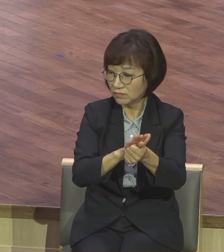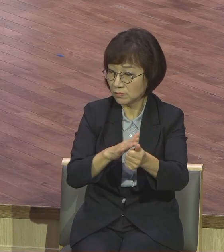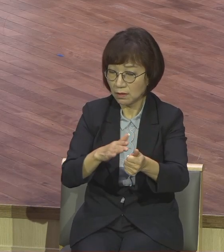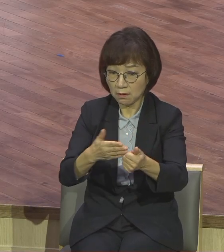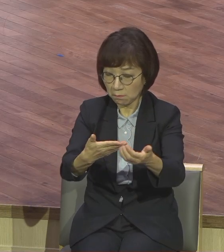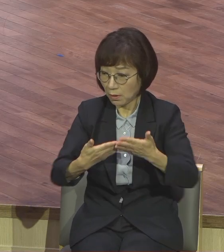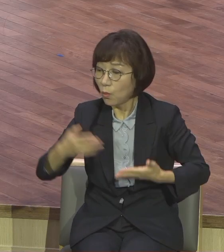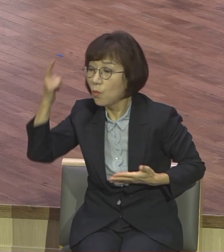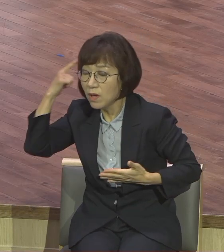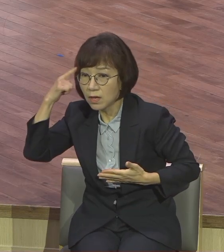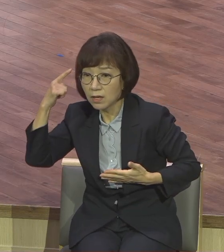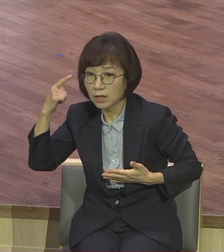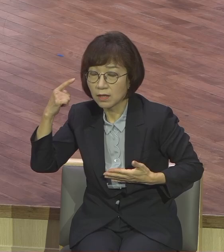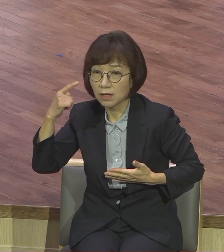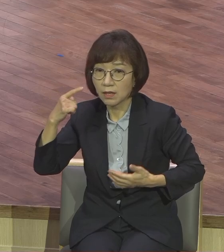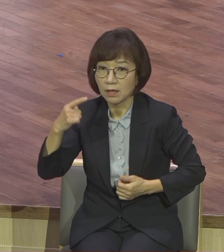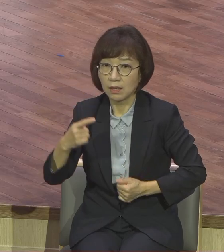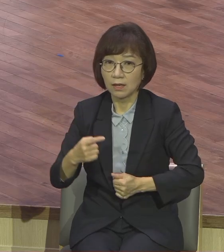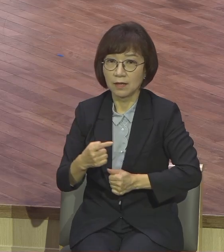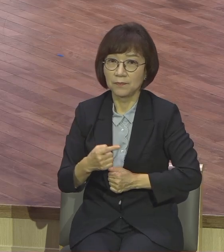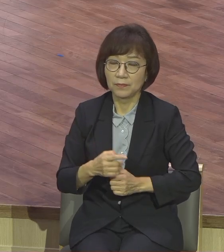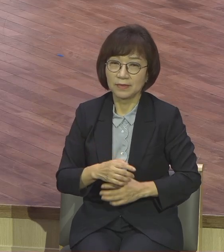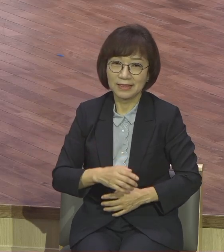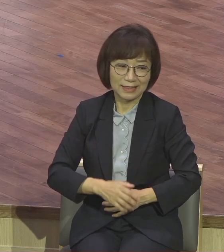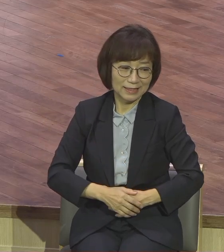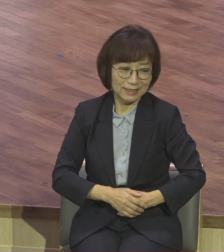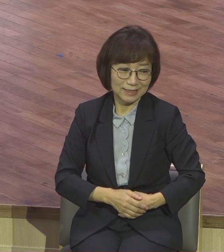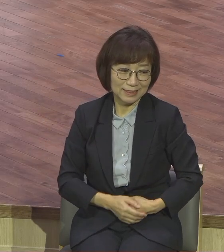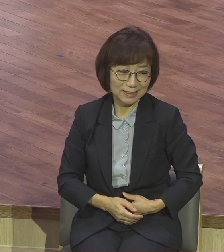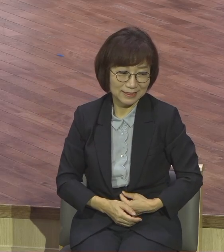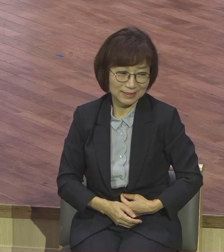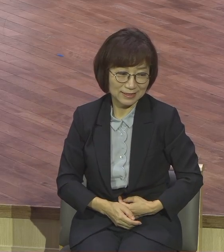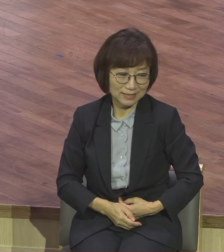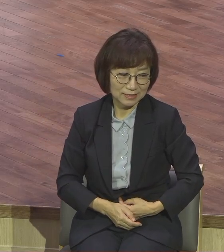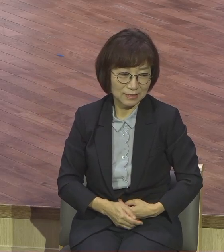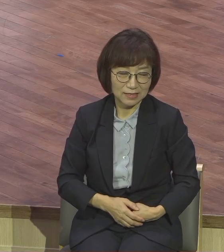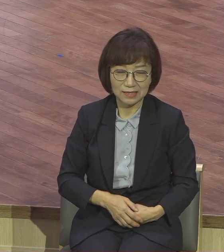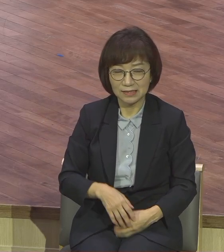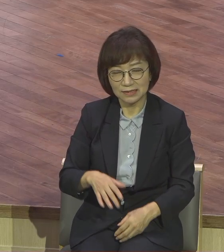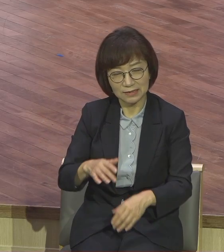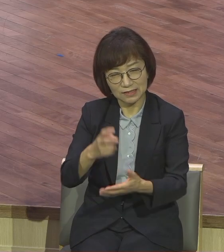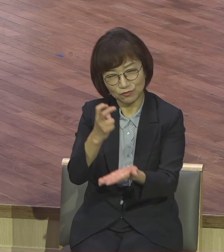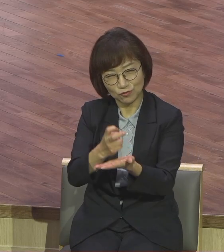예수님 사도들이 제자들이 막 하나도 체질이 안 바뀐 거예요.